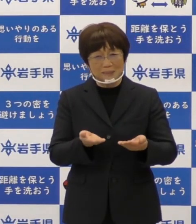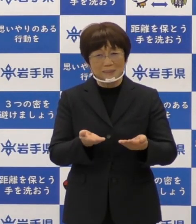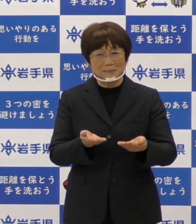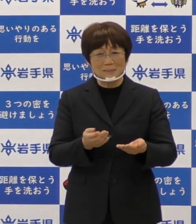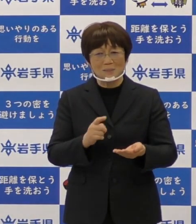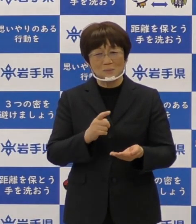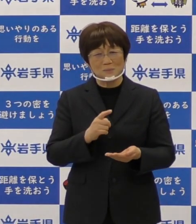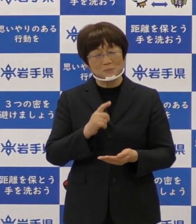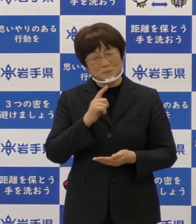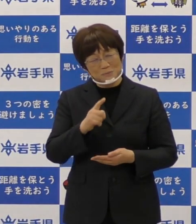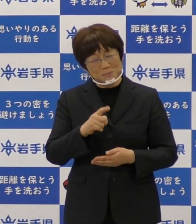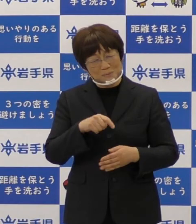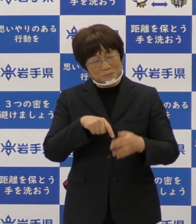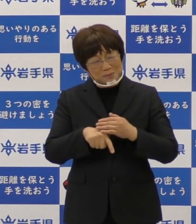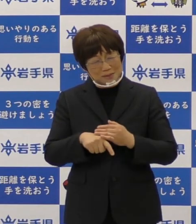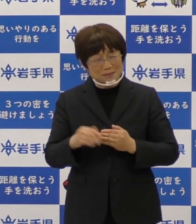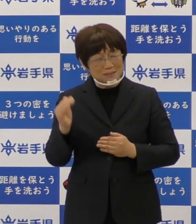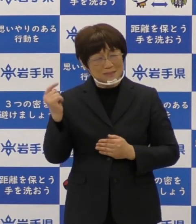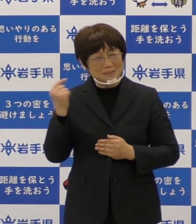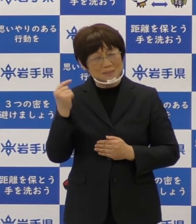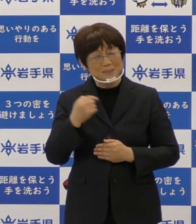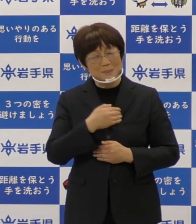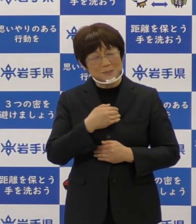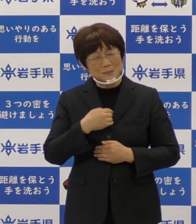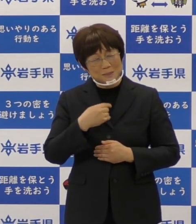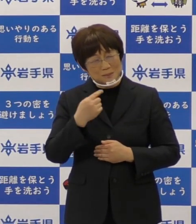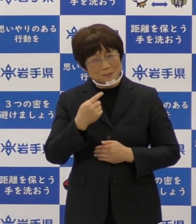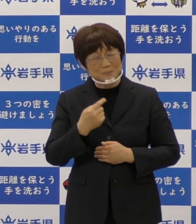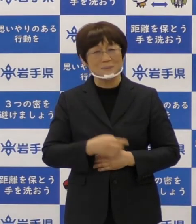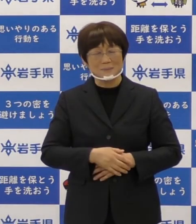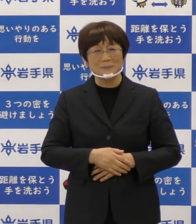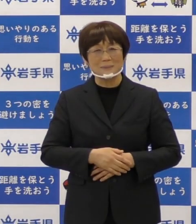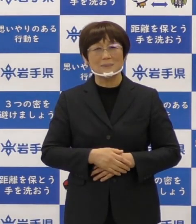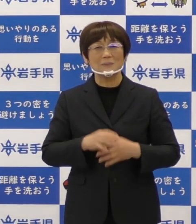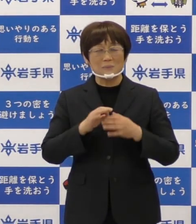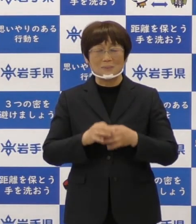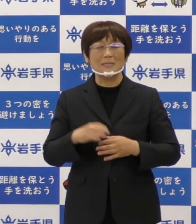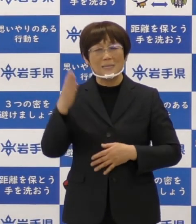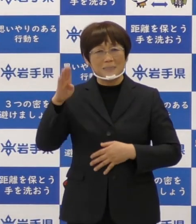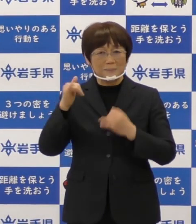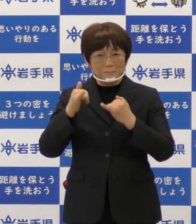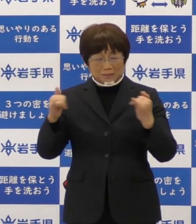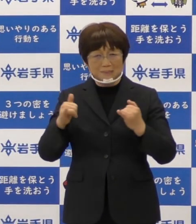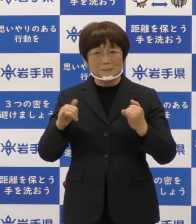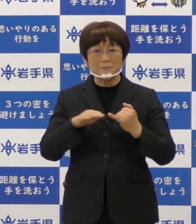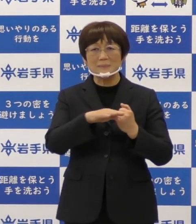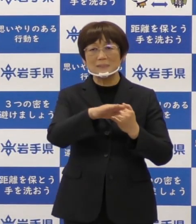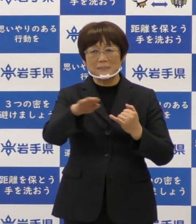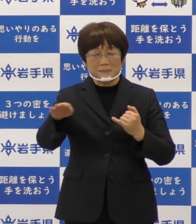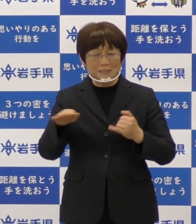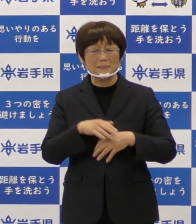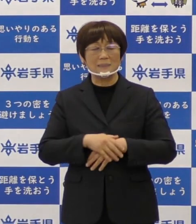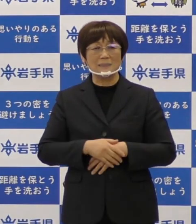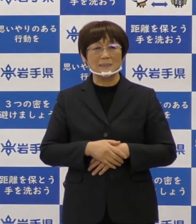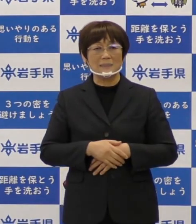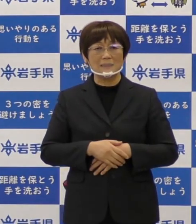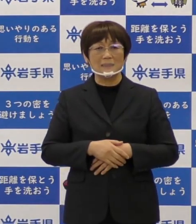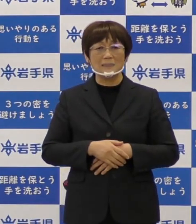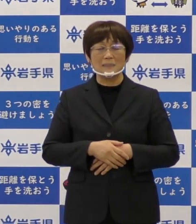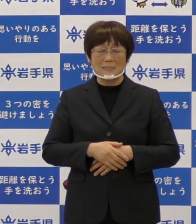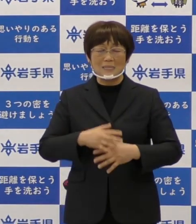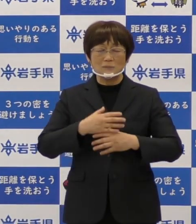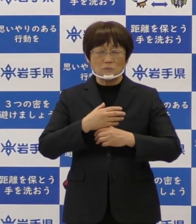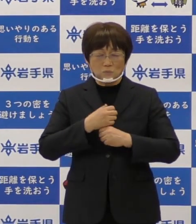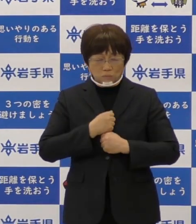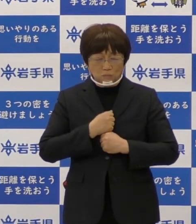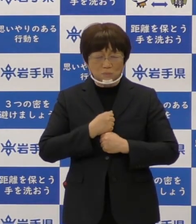めてその県民に始まりは、まあ、これまでも言われているから、どういうことを気をつけていくか